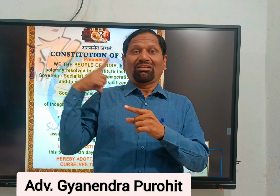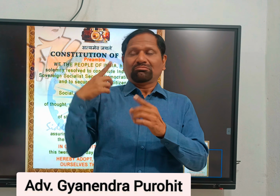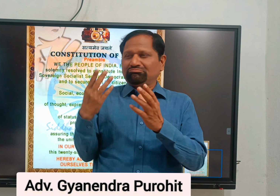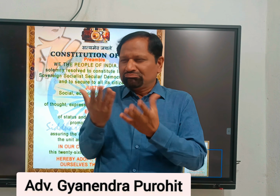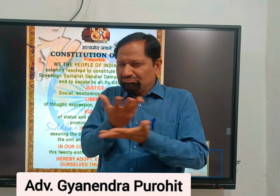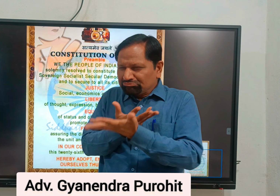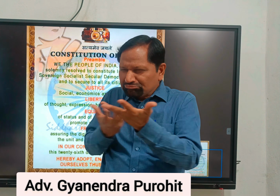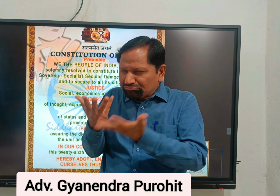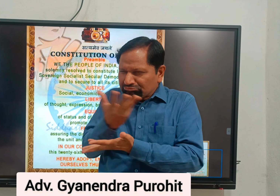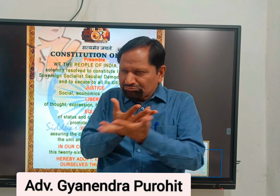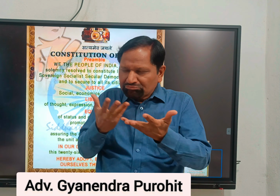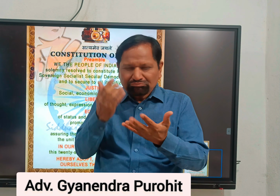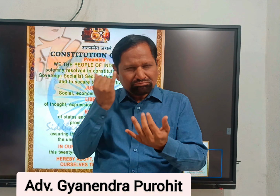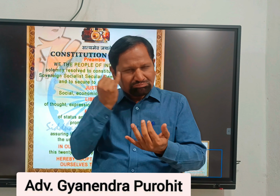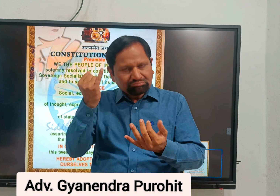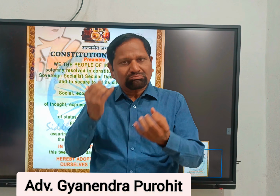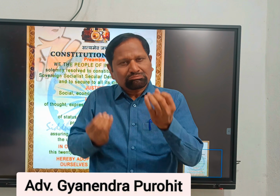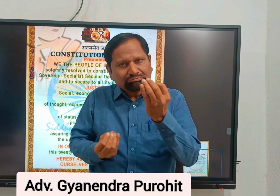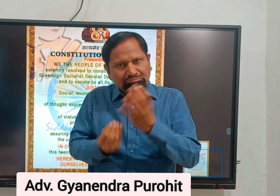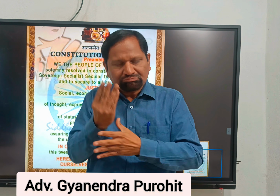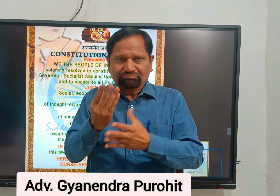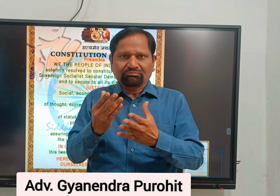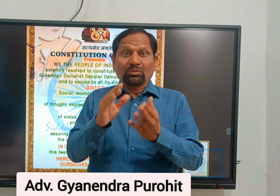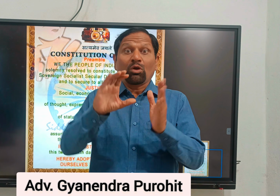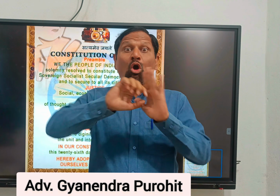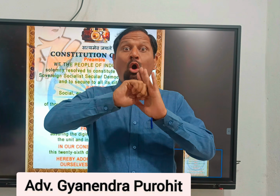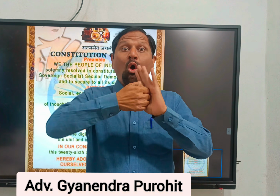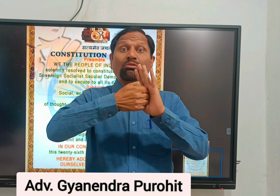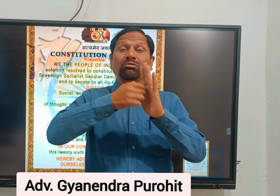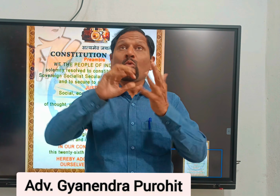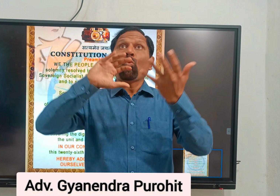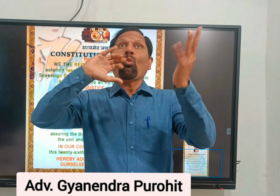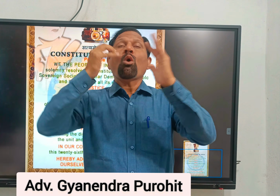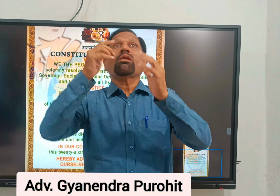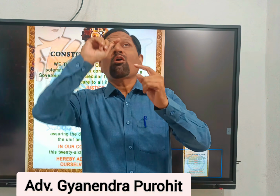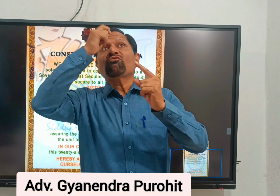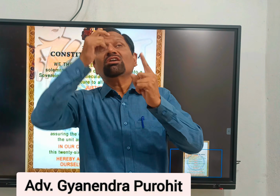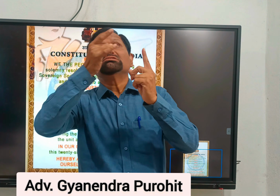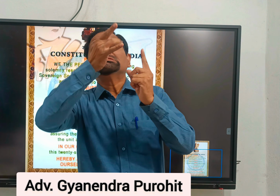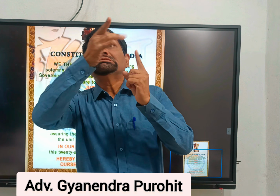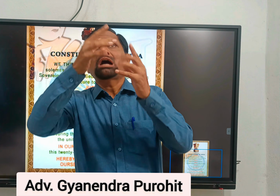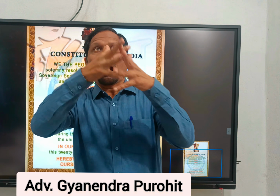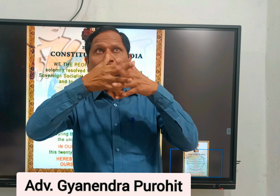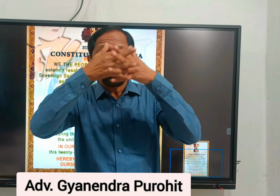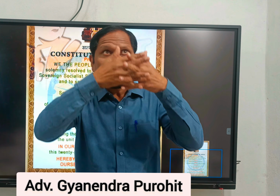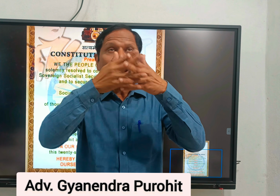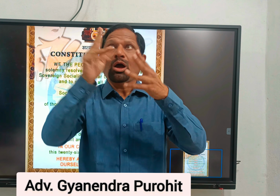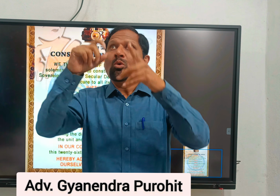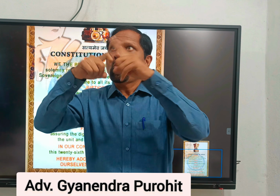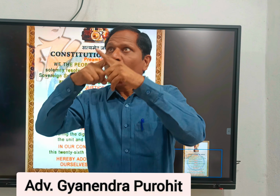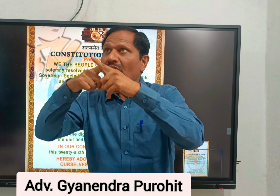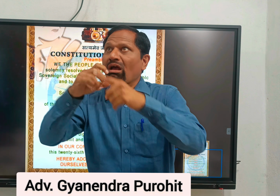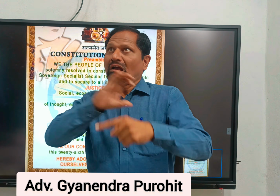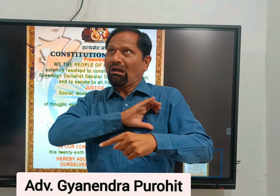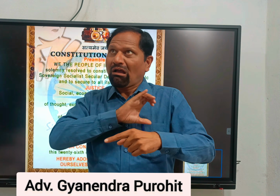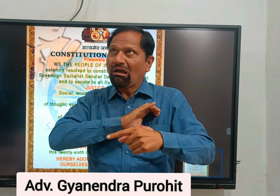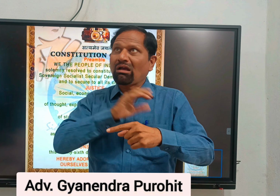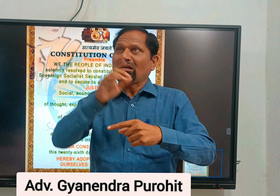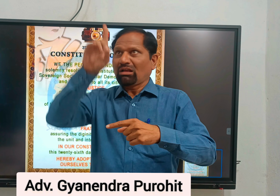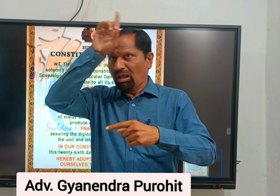प्रसाद जी, बाबा साहब अम्बेडकर जी, सरदार वल्लभ भाई पटेल जी, इन्होंने मिलकर इस